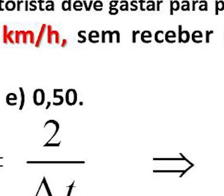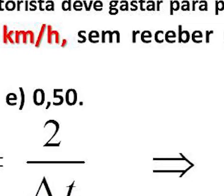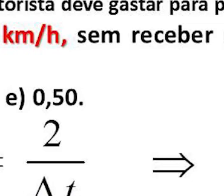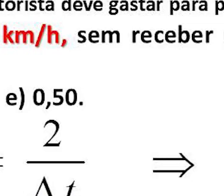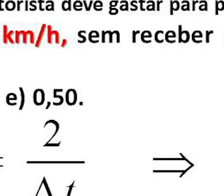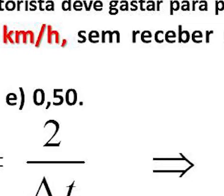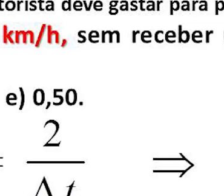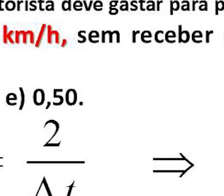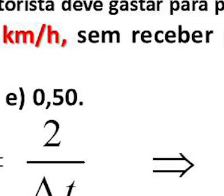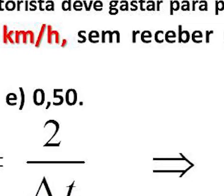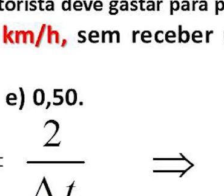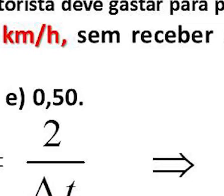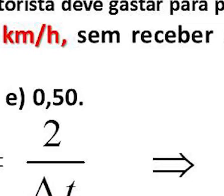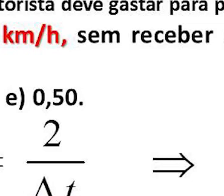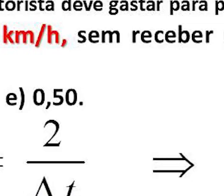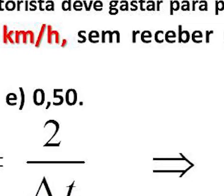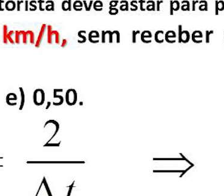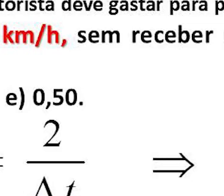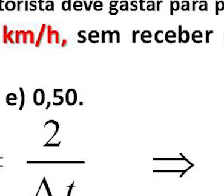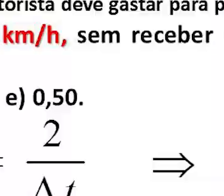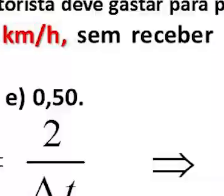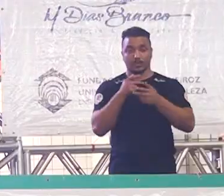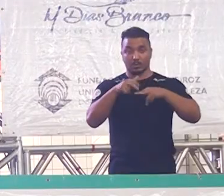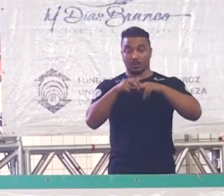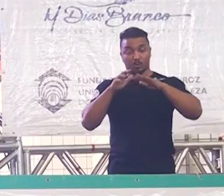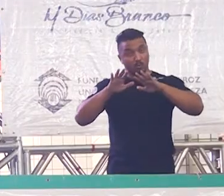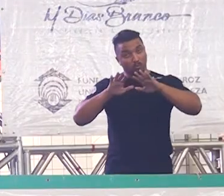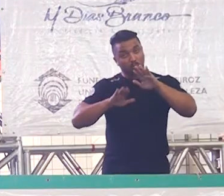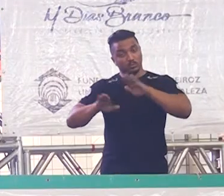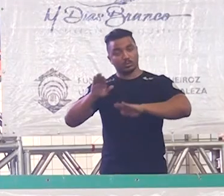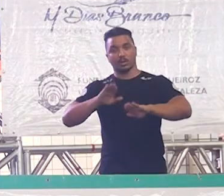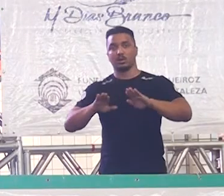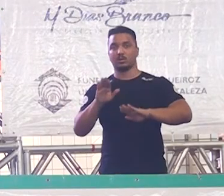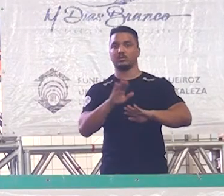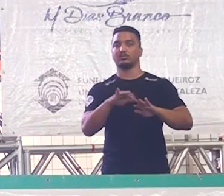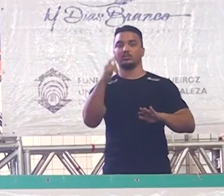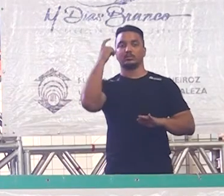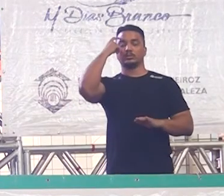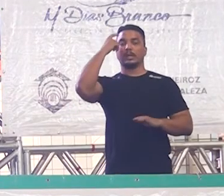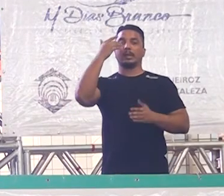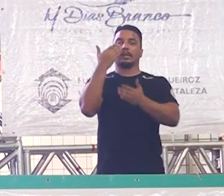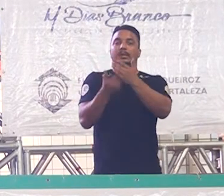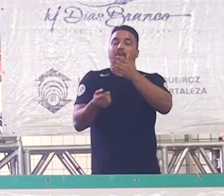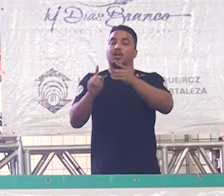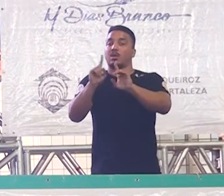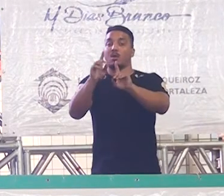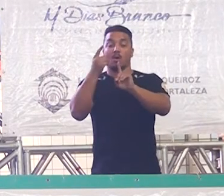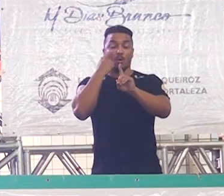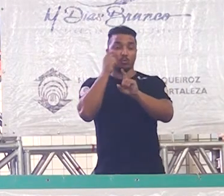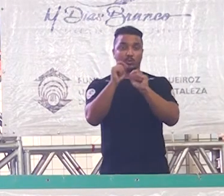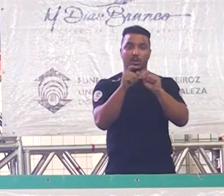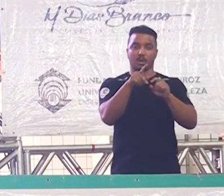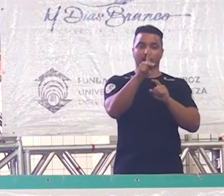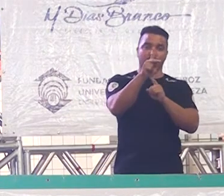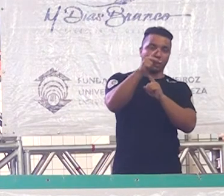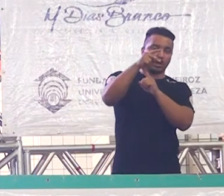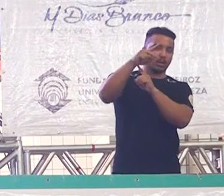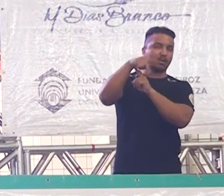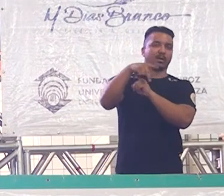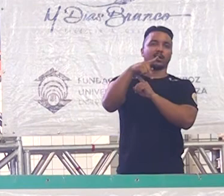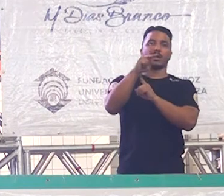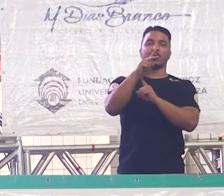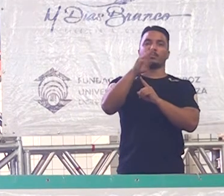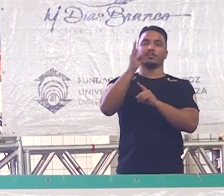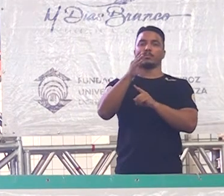errado. Cuidado, por favor, com o elemento distrator. Eu não posso misturar quilômetro por hora com